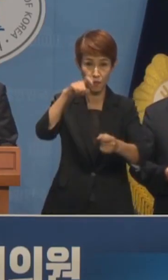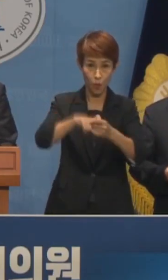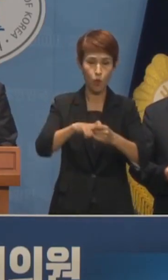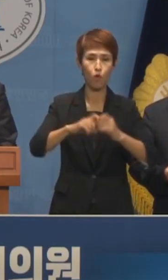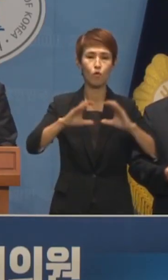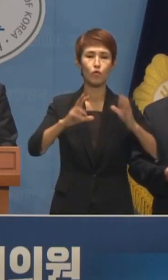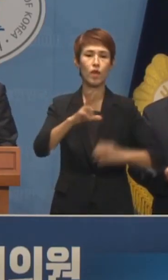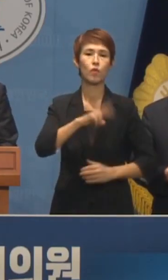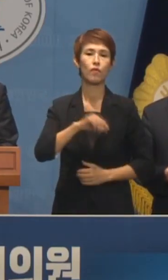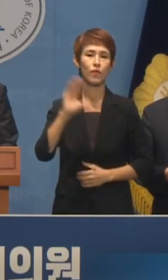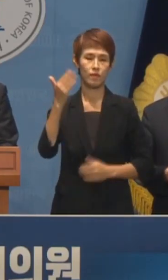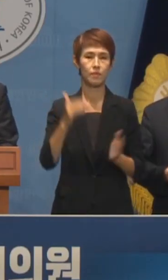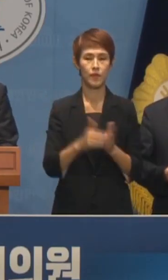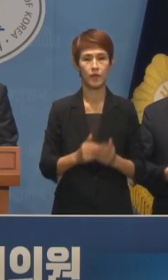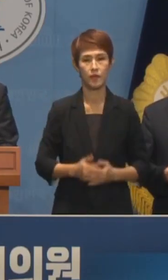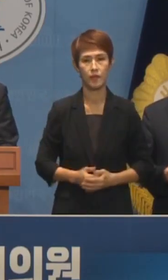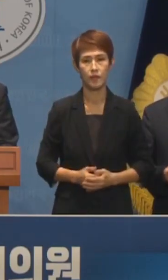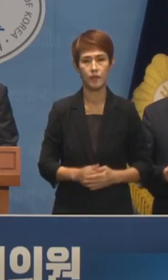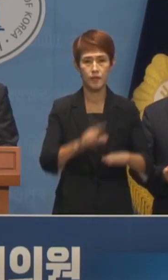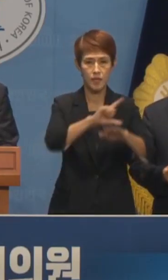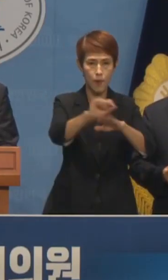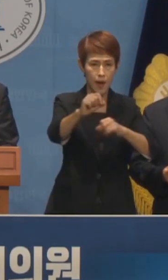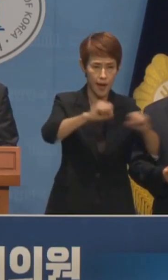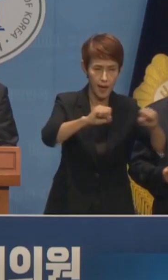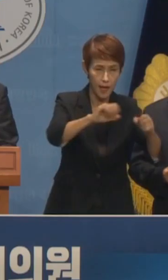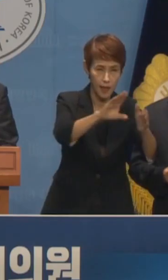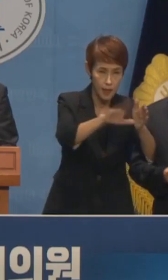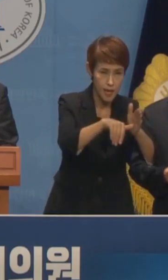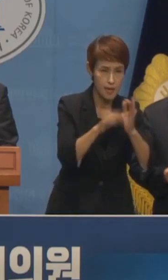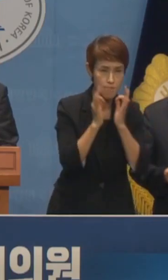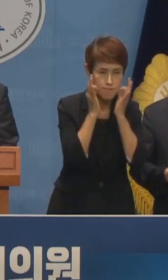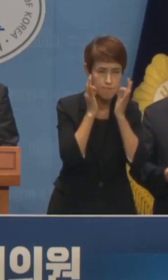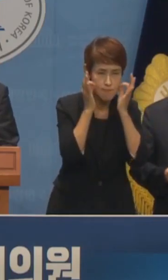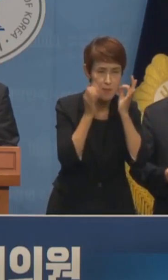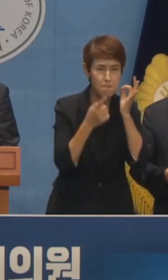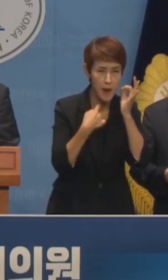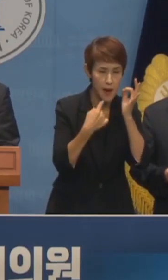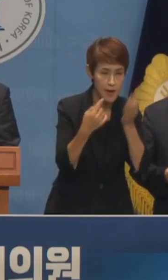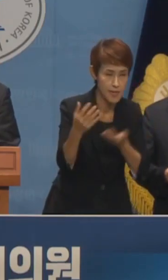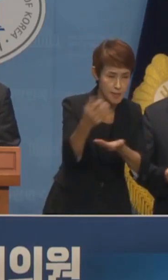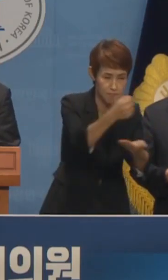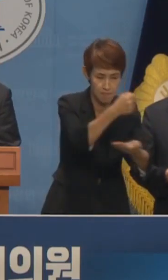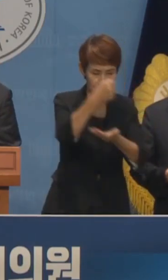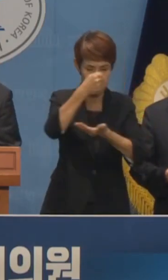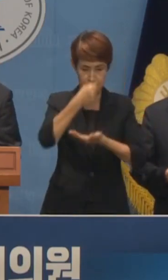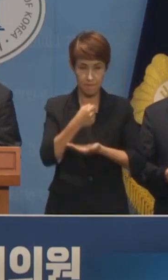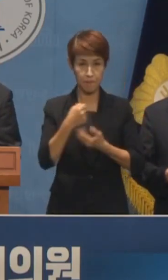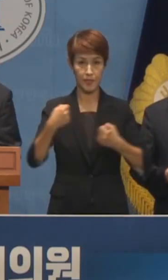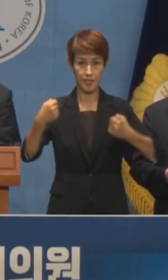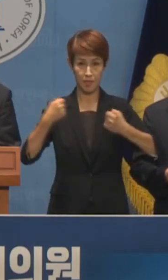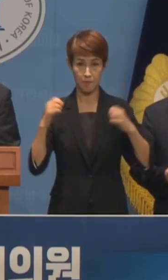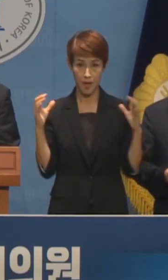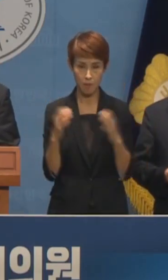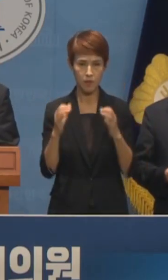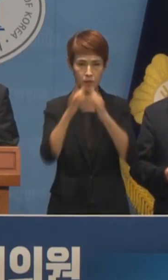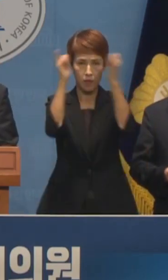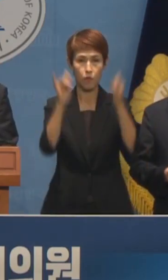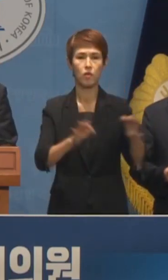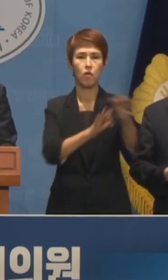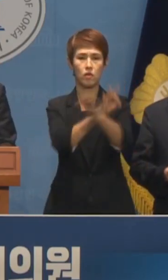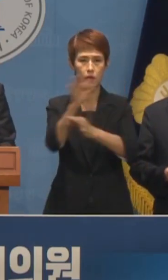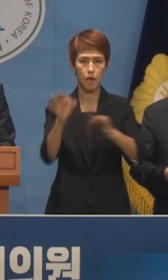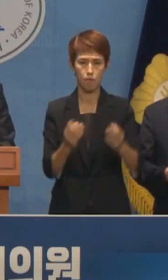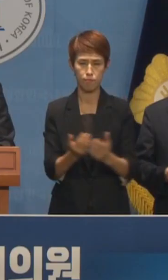국정과 지방행정을 통해 쌓아온 저의 모든 에너지를 사회적 경제 활성화에 집중적으로 쏟아붓겠습니다.